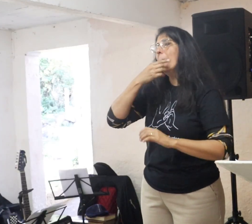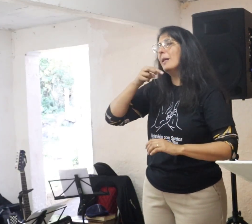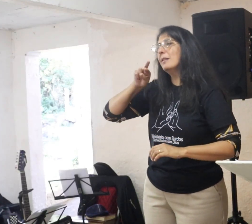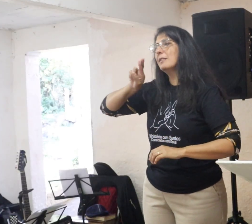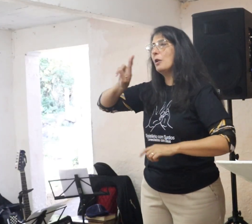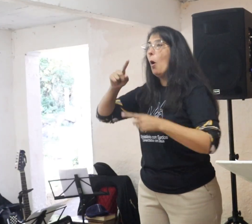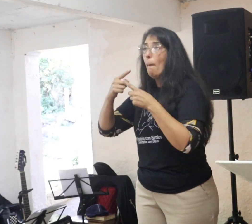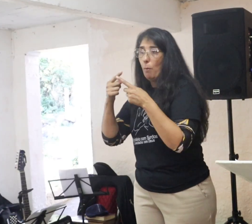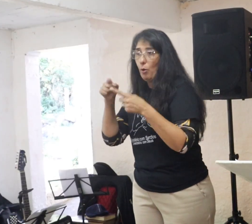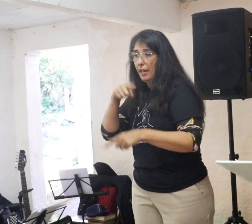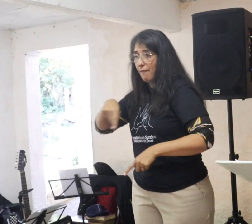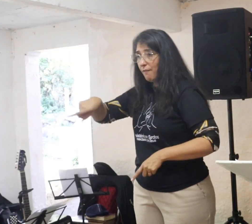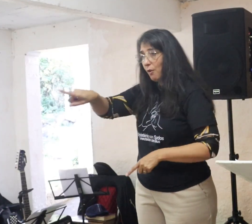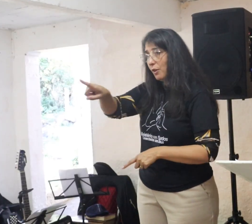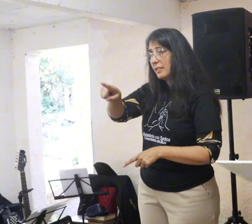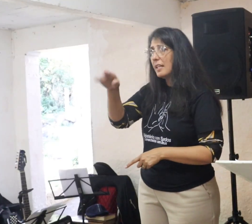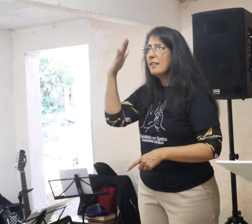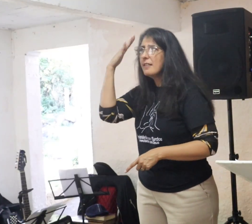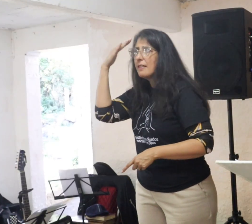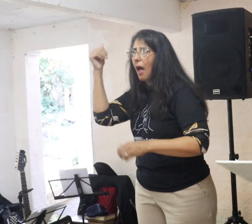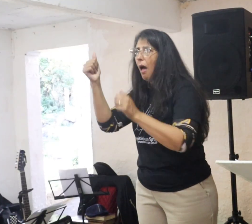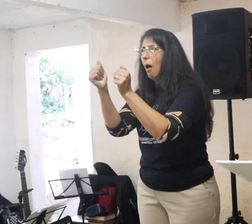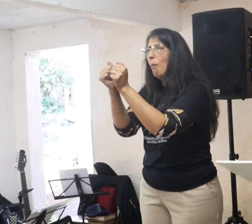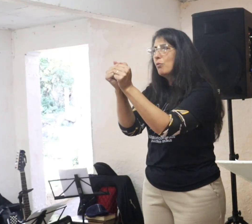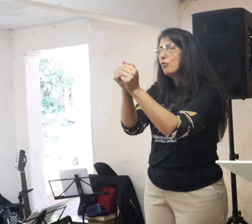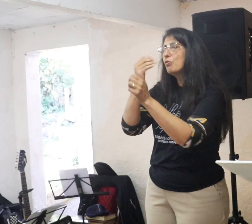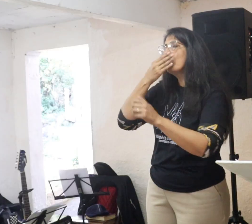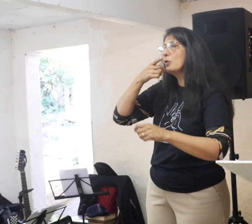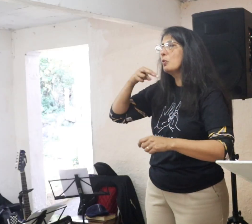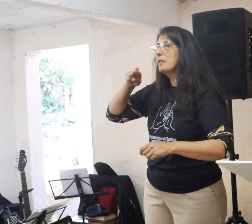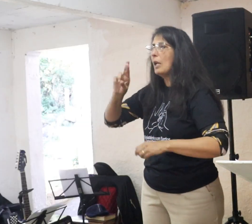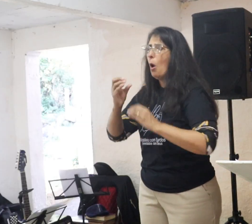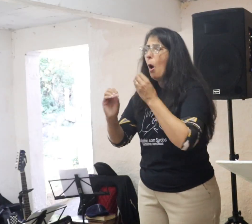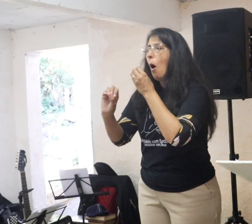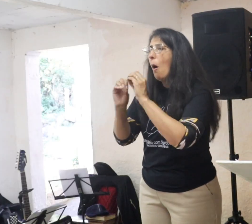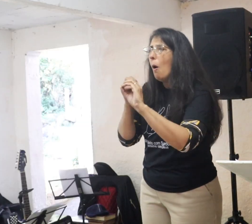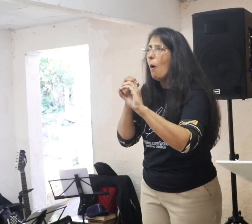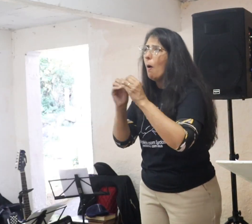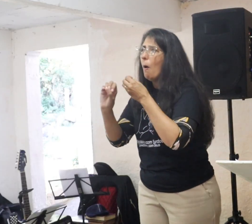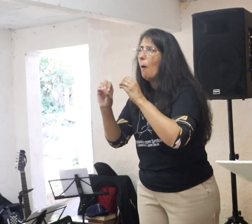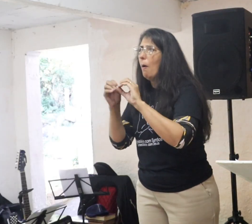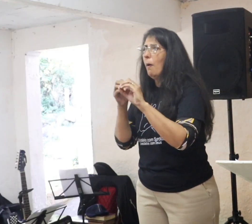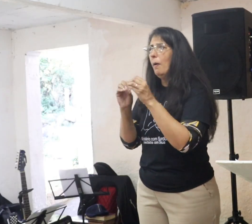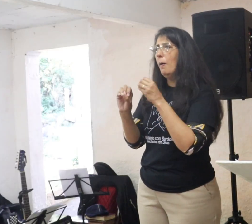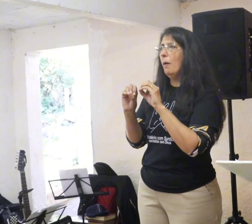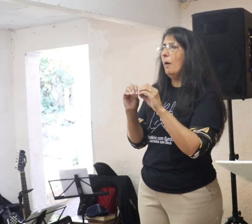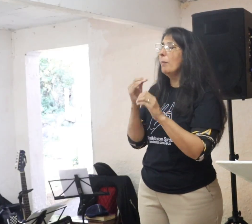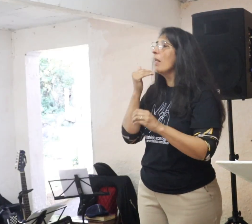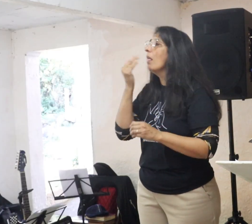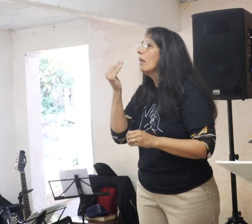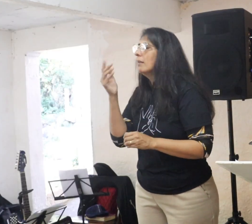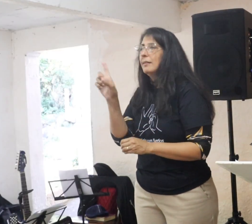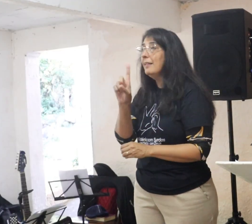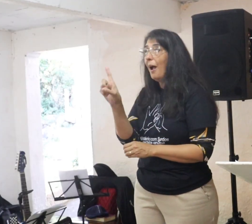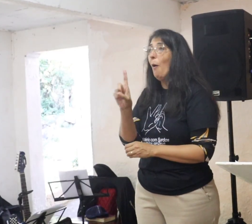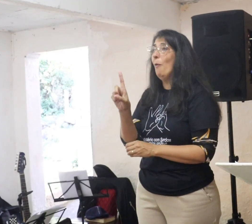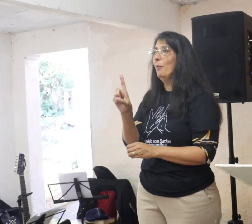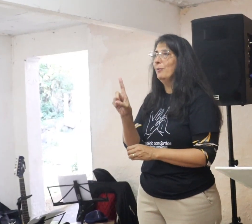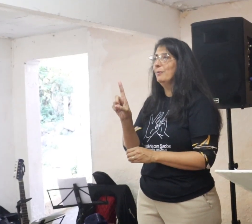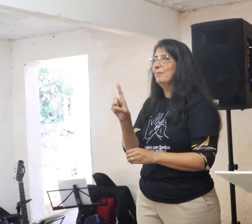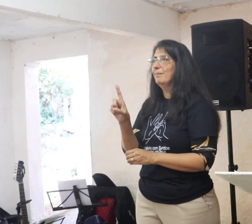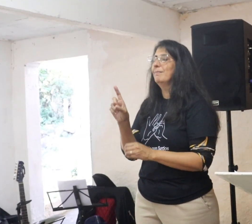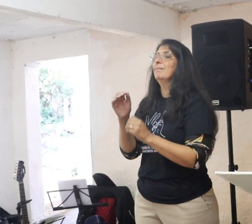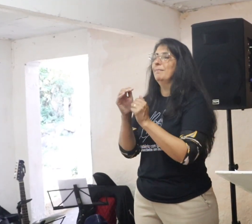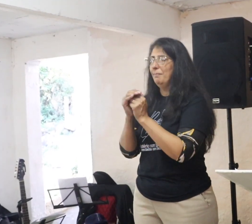vocês sabem que no Senhor o trabalho de vocês não é inútil. Vamos orar mais